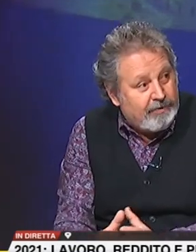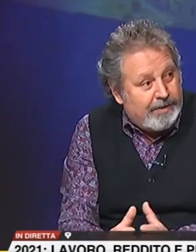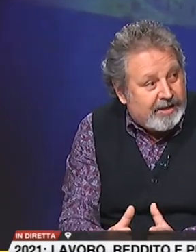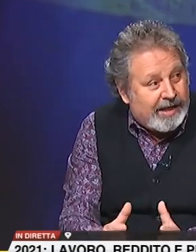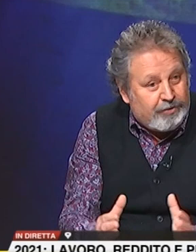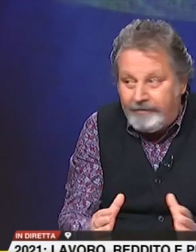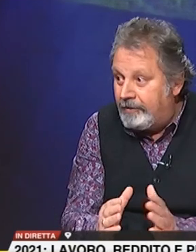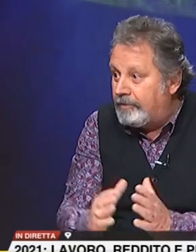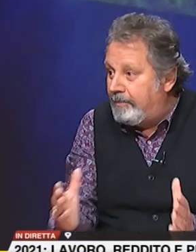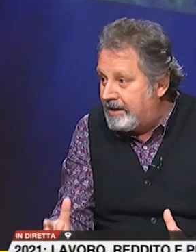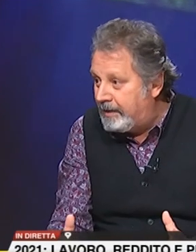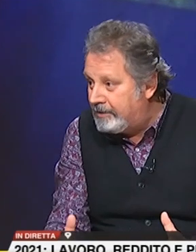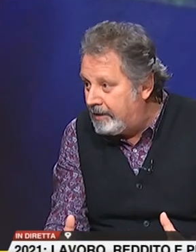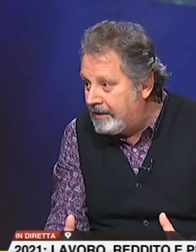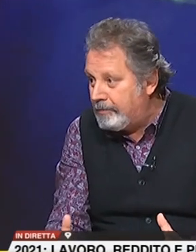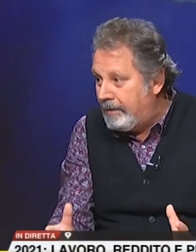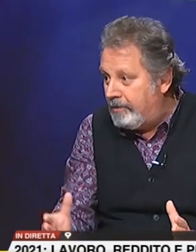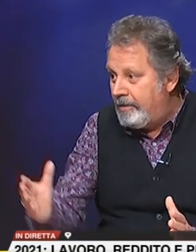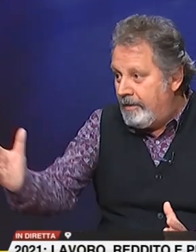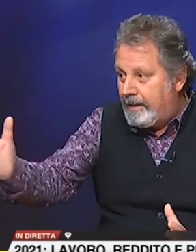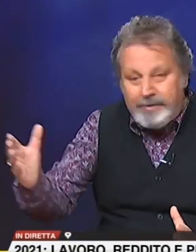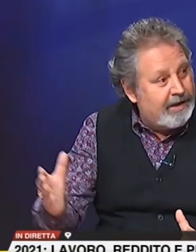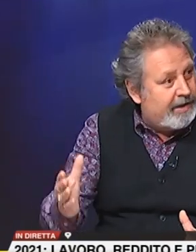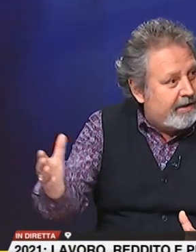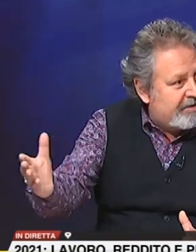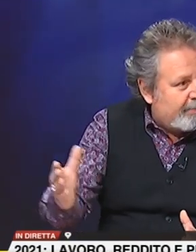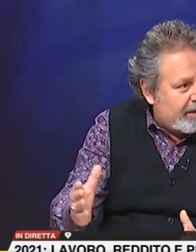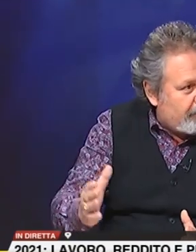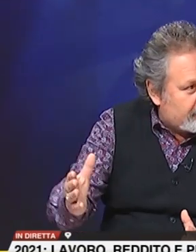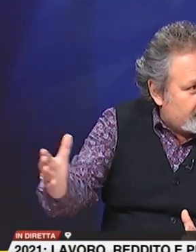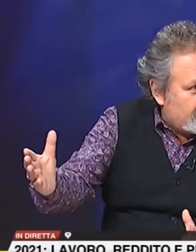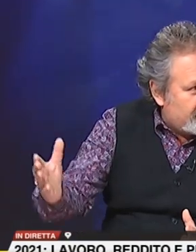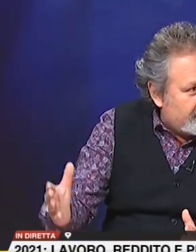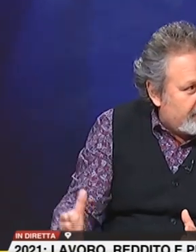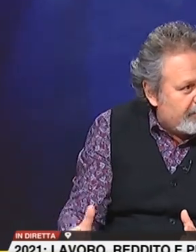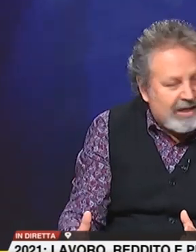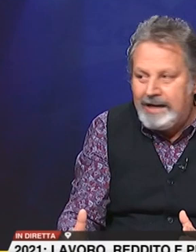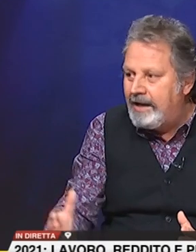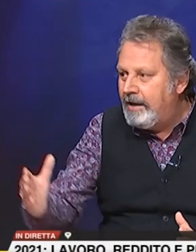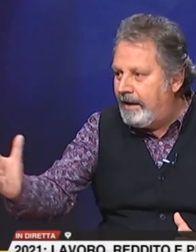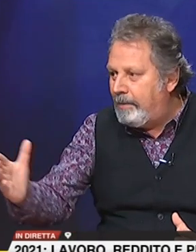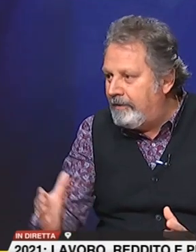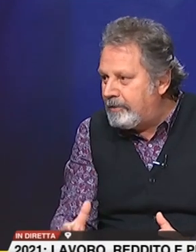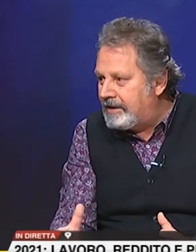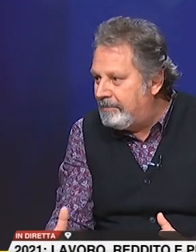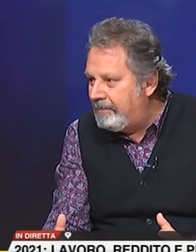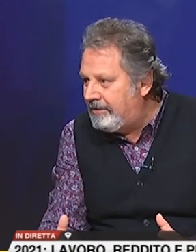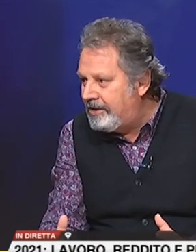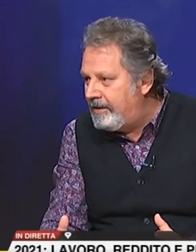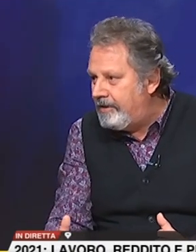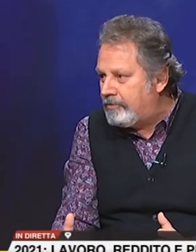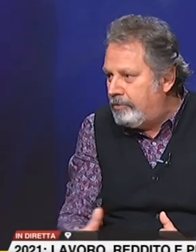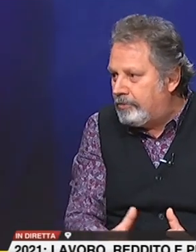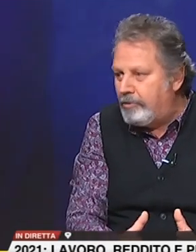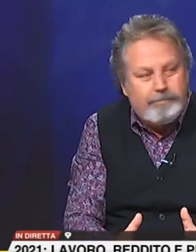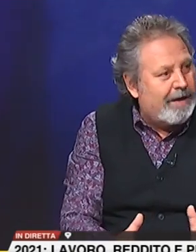sociosanitarie, perché non dimentichiamoci, il virus non è mica sparito, adesso dobbiamo capire, siamo da 4 giorni di nuovo in gialla, abbiamo visto gli assembramenti